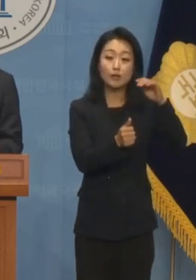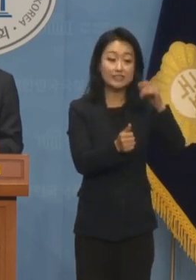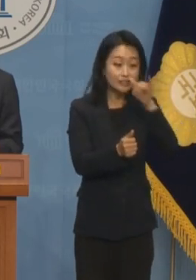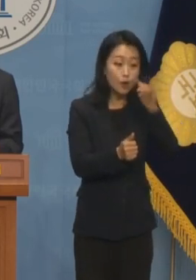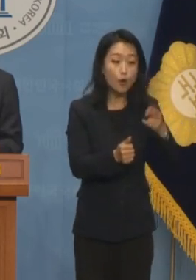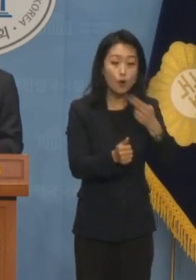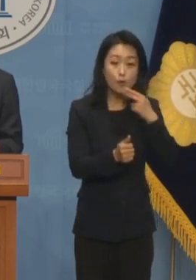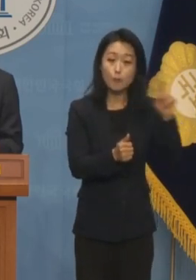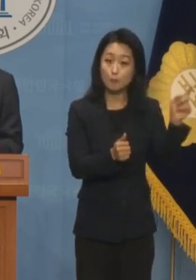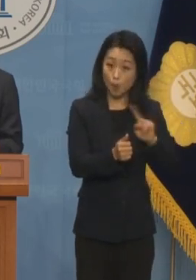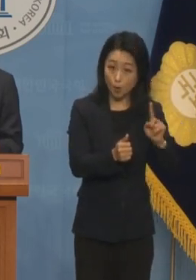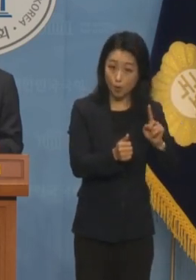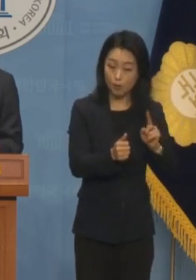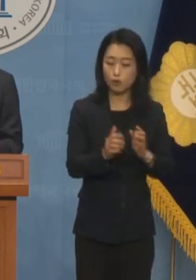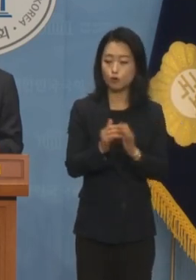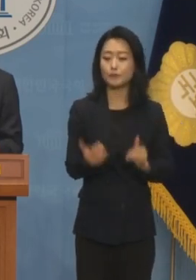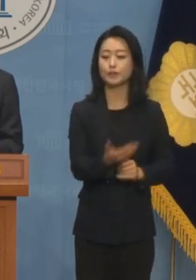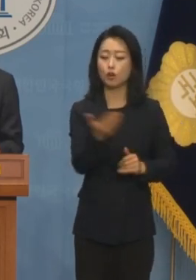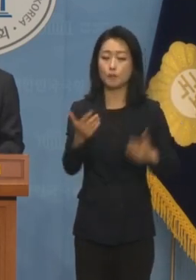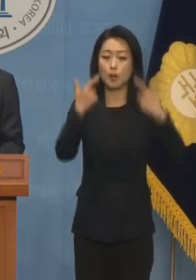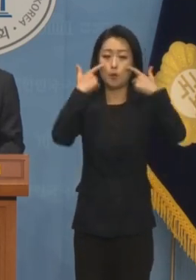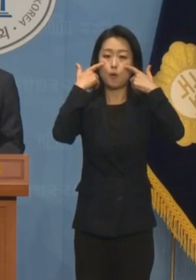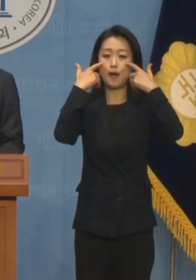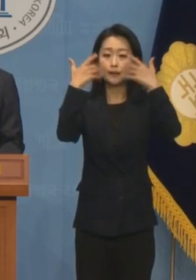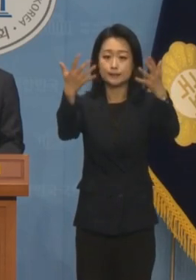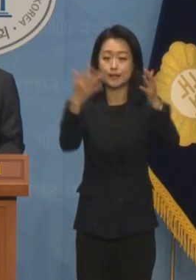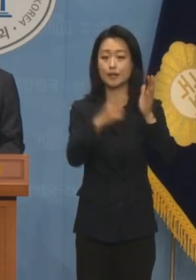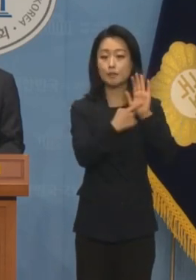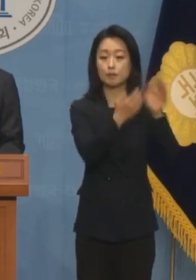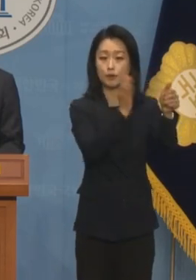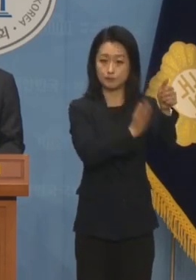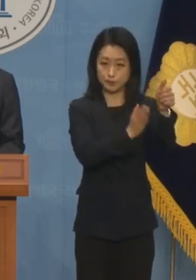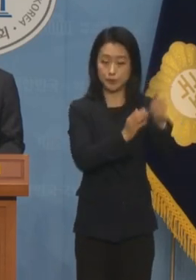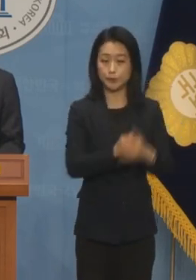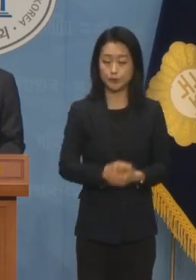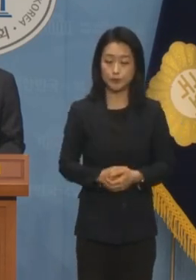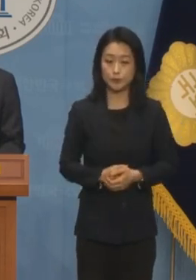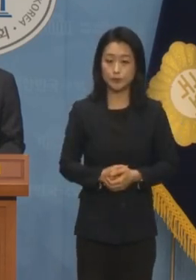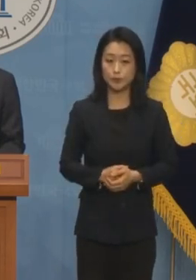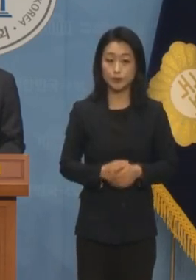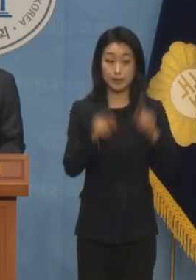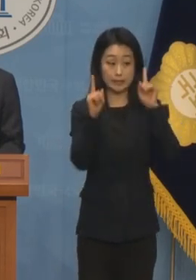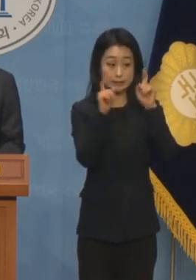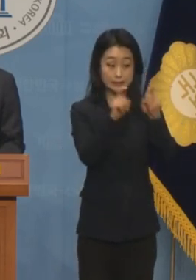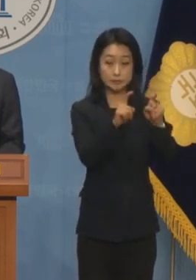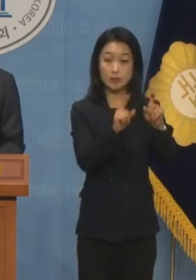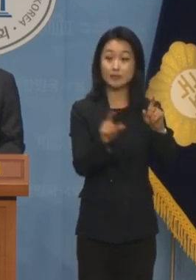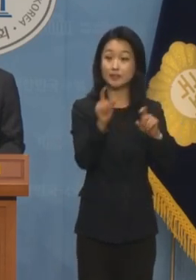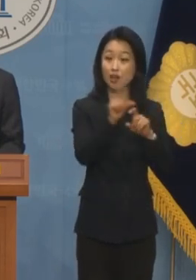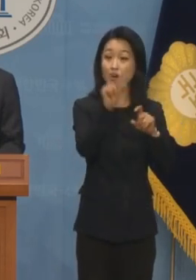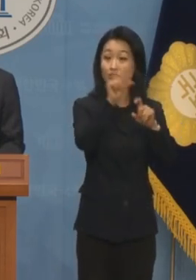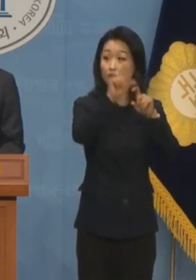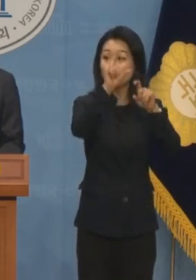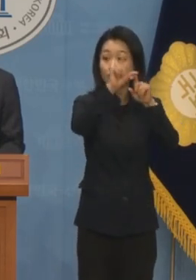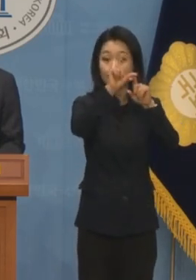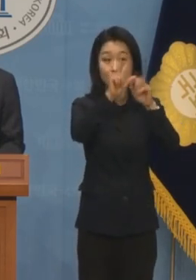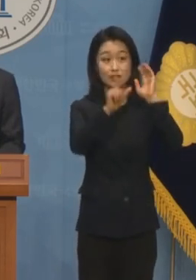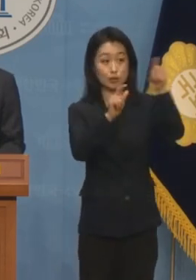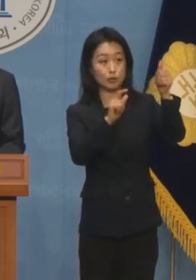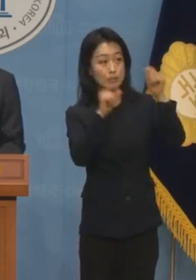있는지 국민 앞에 분명히 밝혀야 합니다. 의혹은 점점 대통령을 향하고